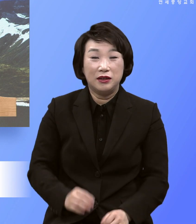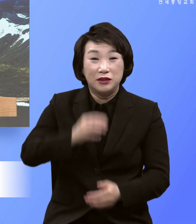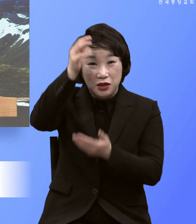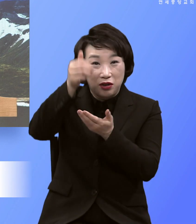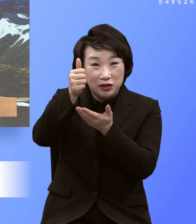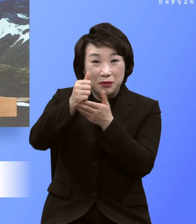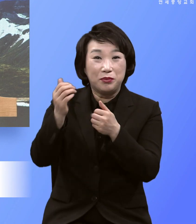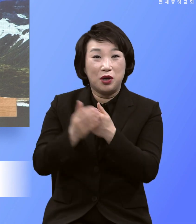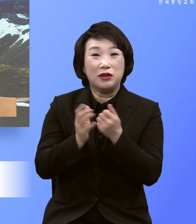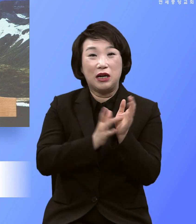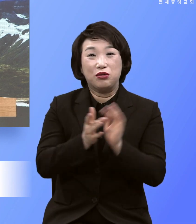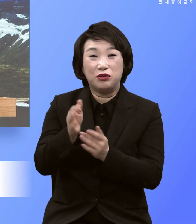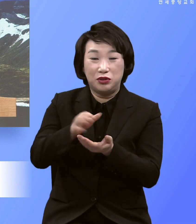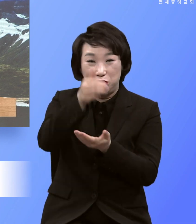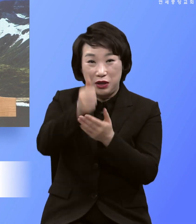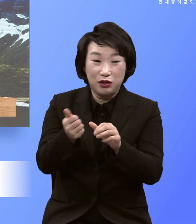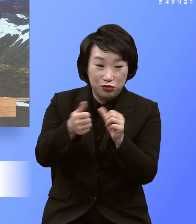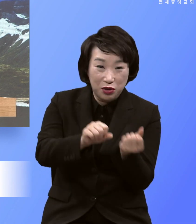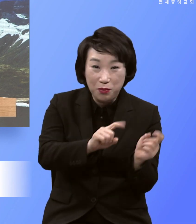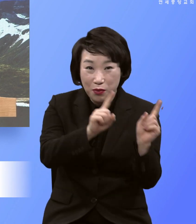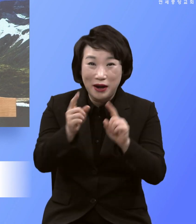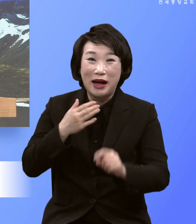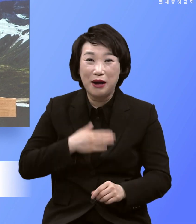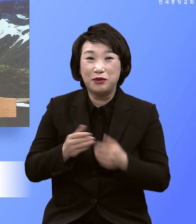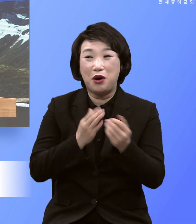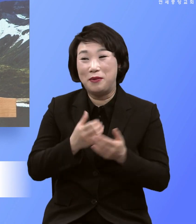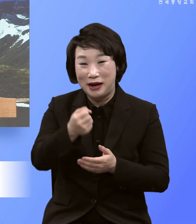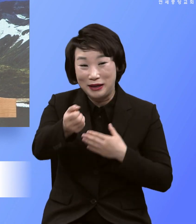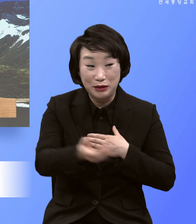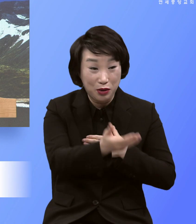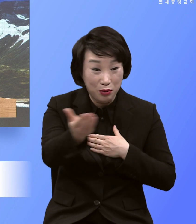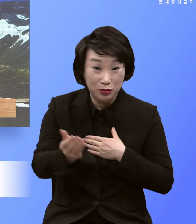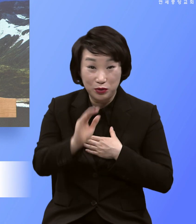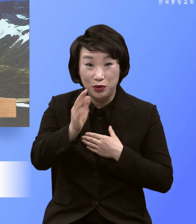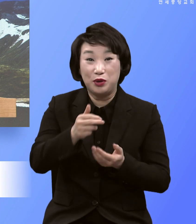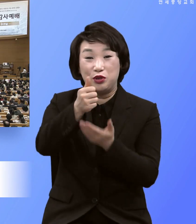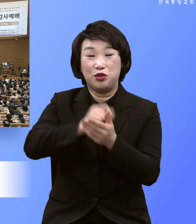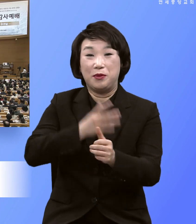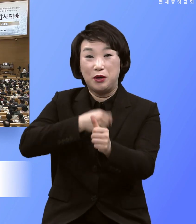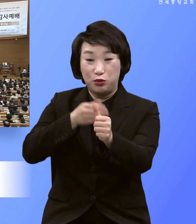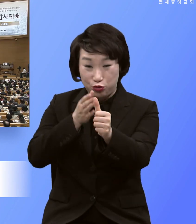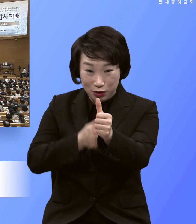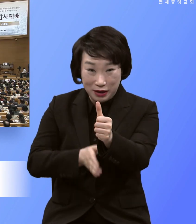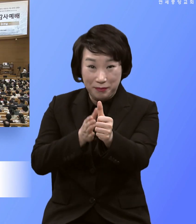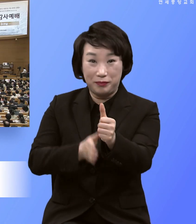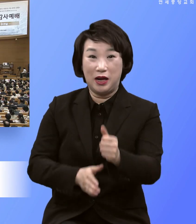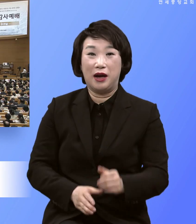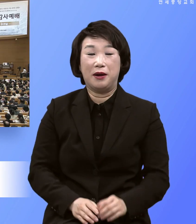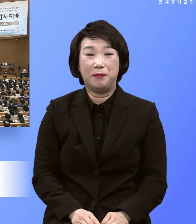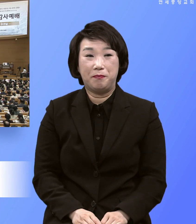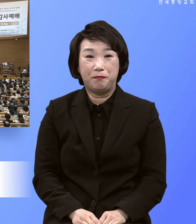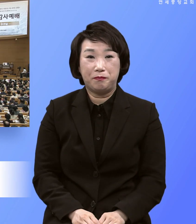성령으로 이 소리의 죽으심과 부활을 알고 경험하는 여러분 되기를 주님의 이름으로 축원합니다.